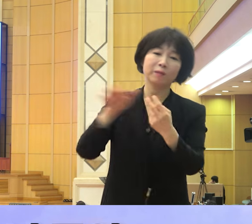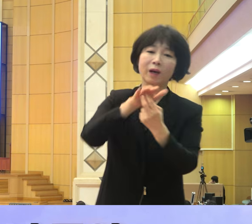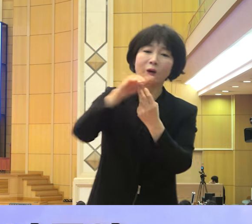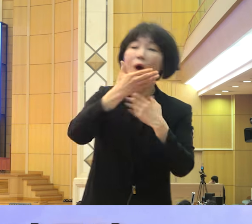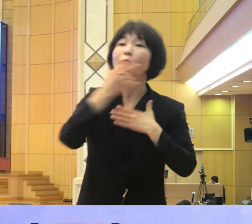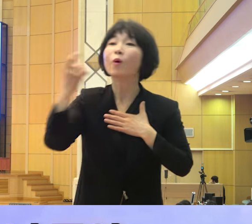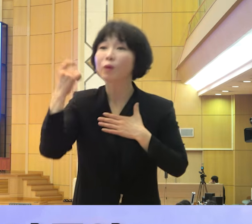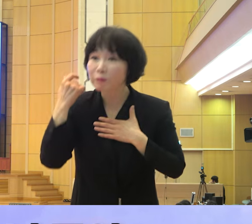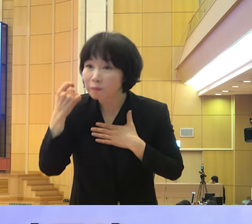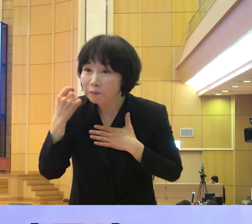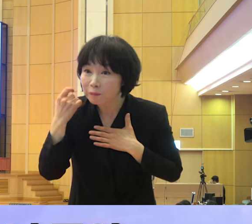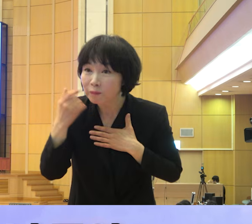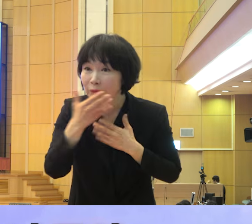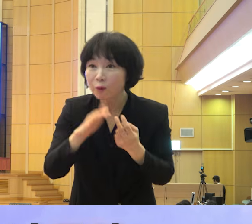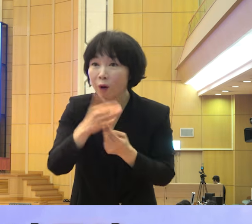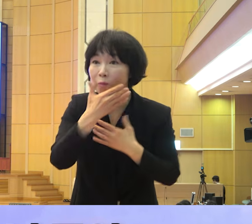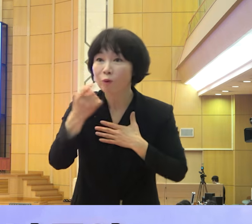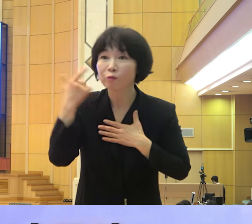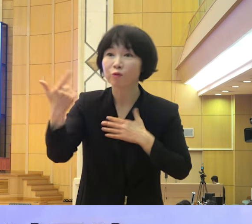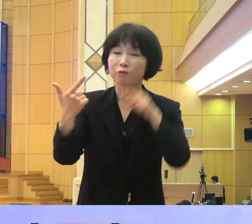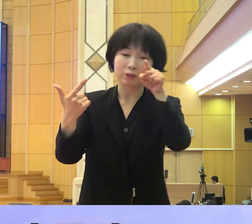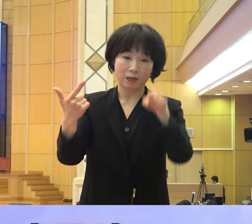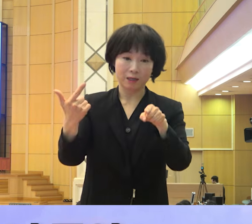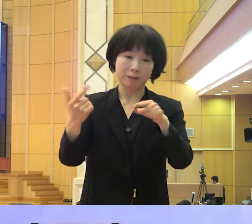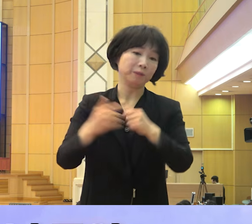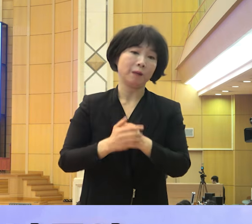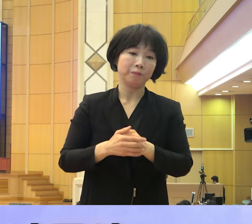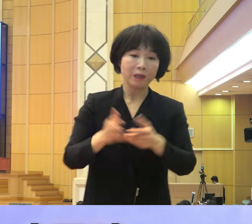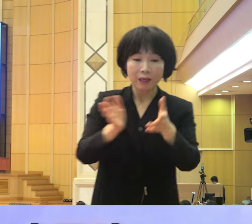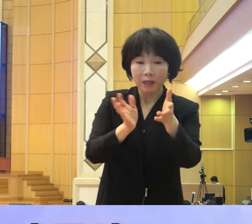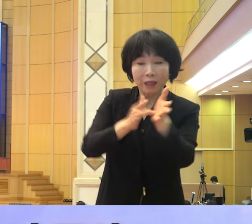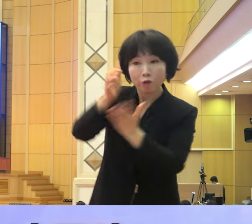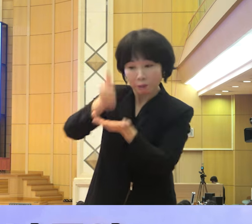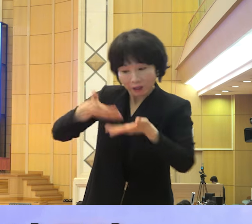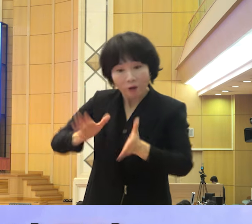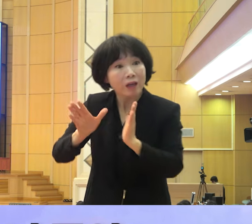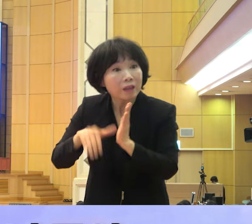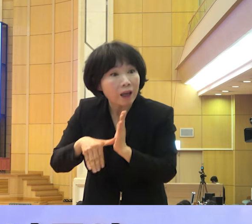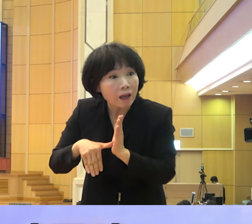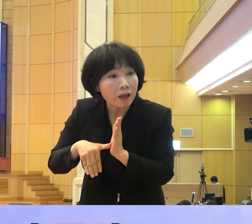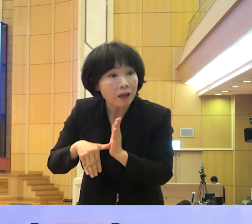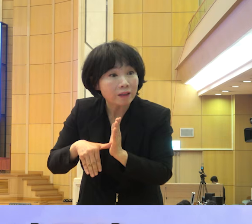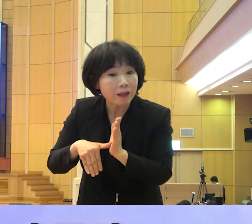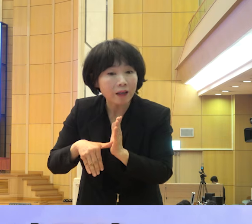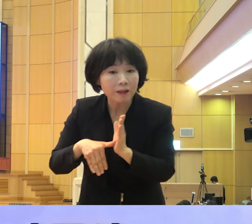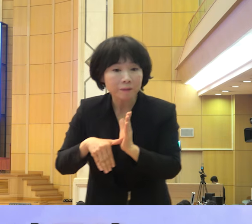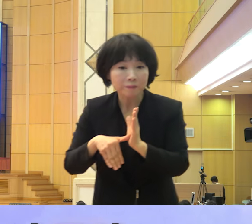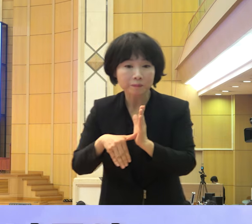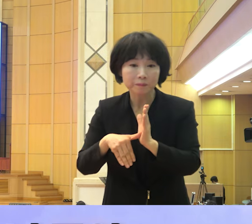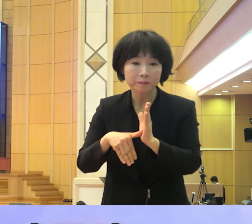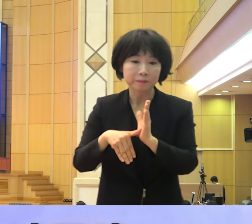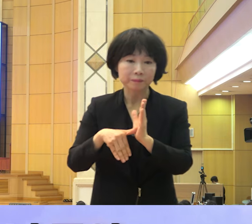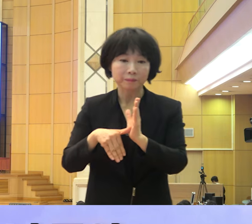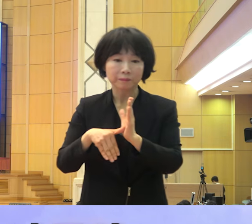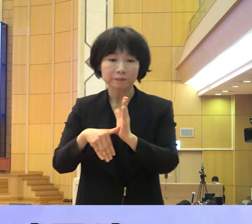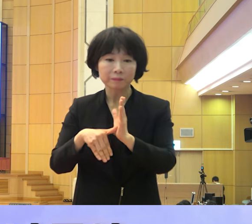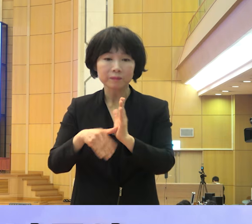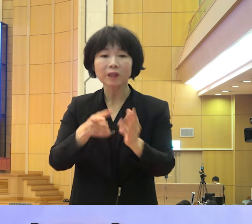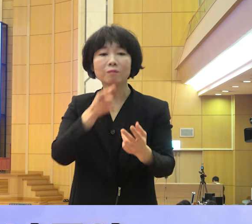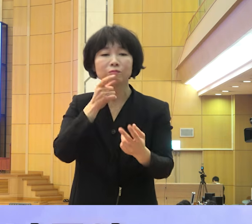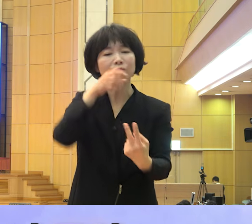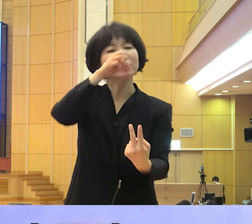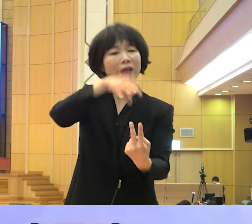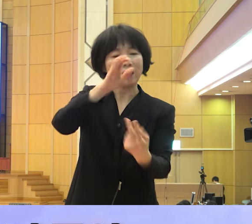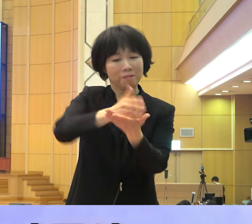그래서 지금까지 말씀을 보면 태어날 때 천사를 통해서 세례, 요한 세례를